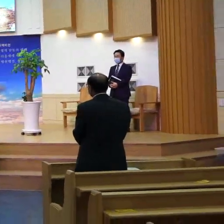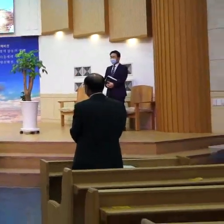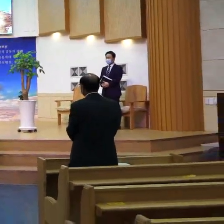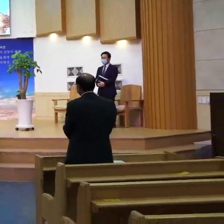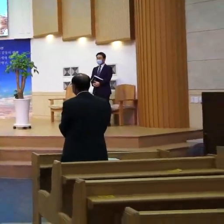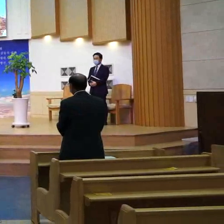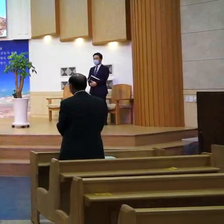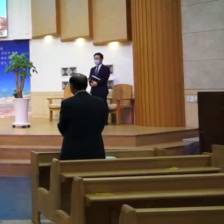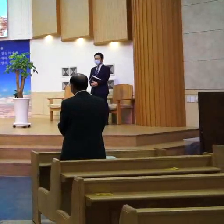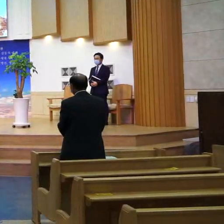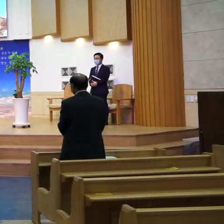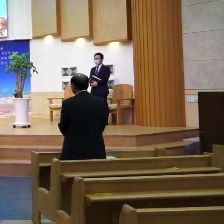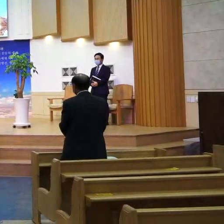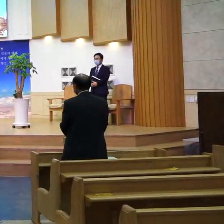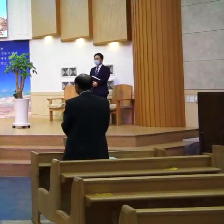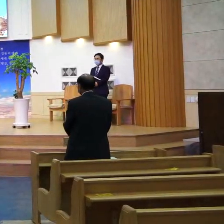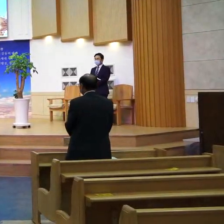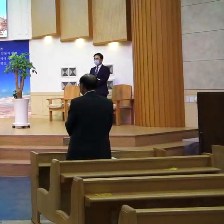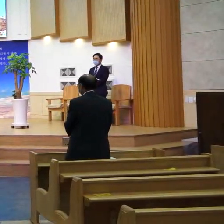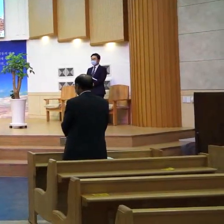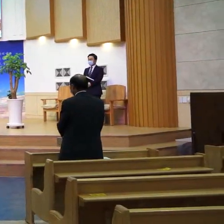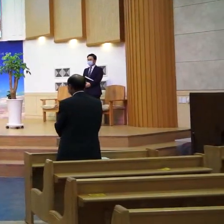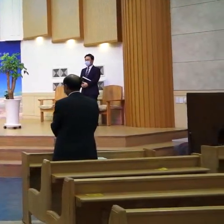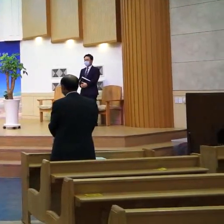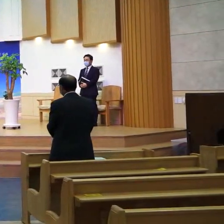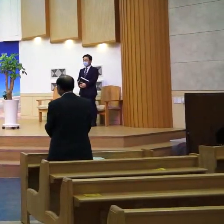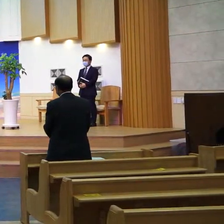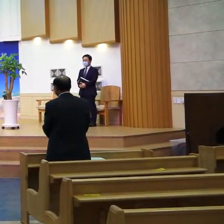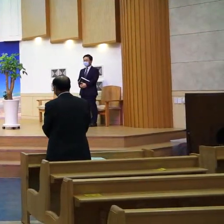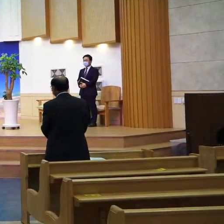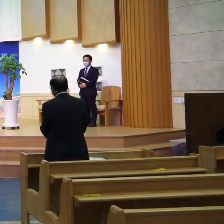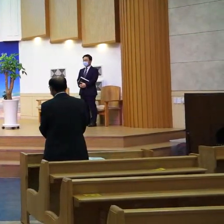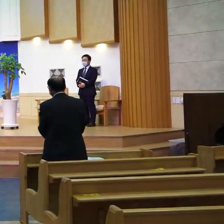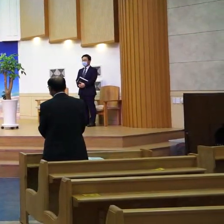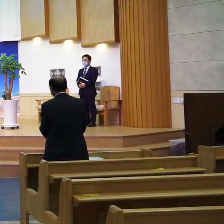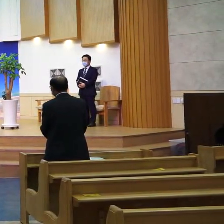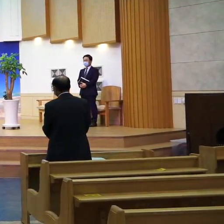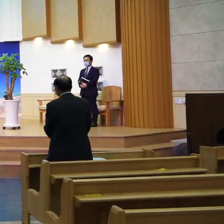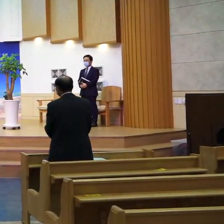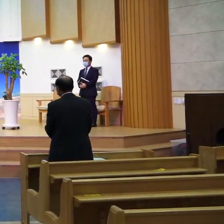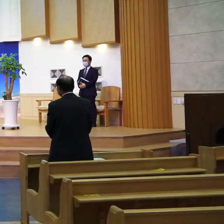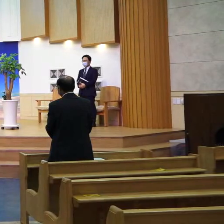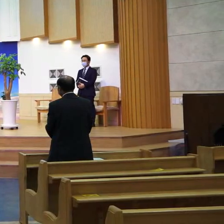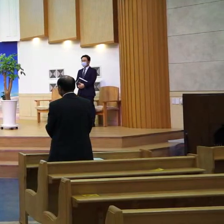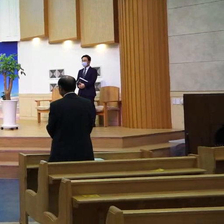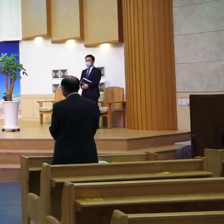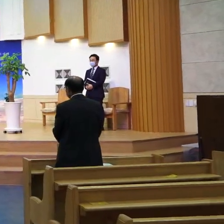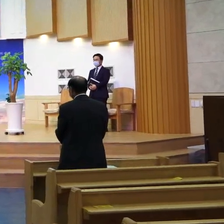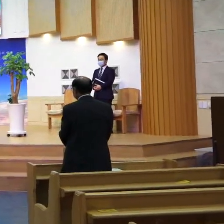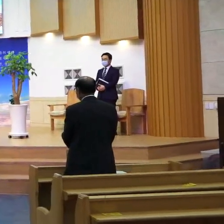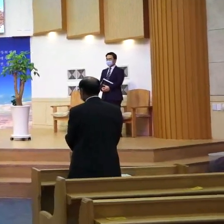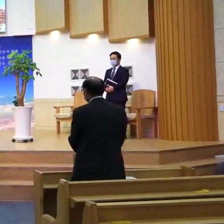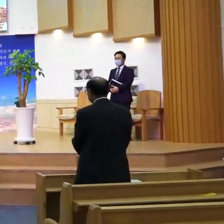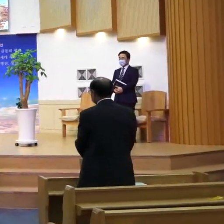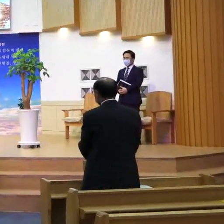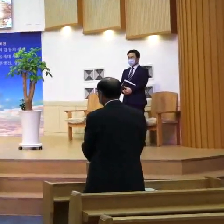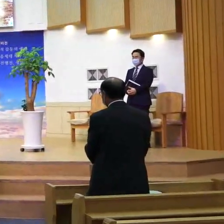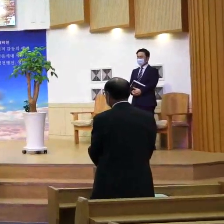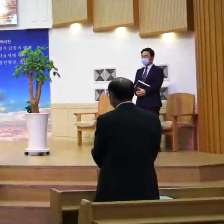나의 왕 나의 하나님 만군의 여호와여, 주의 제단에서 참새도 제 집을 얻고 제비도 새끼 둘